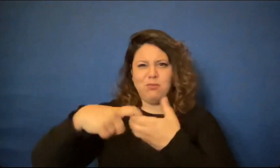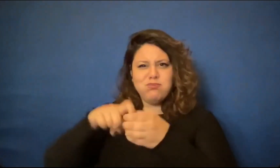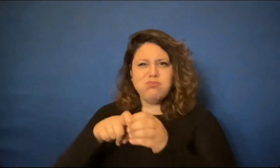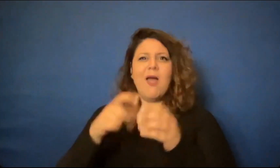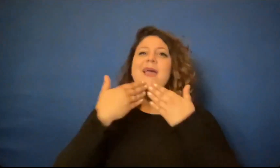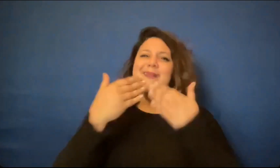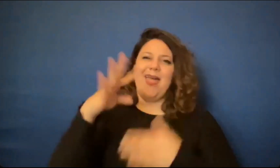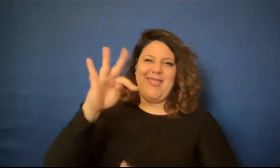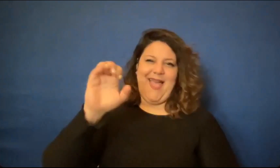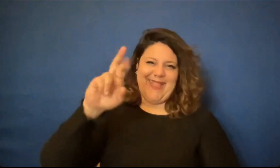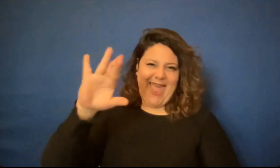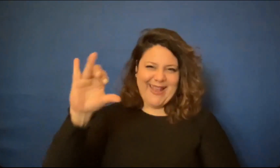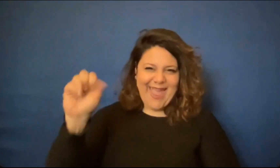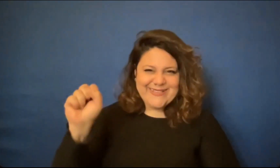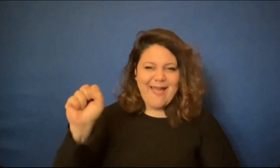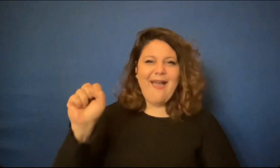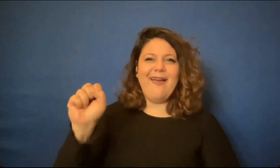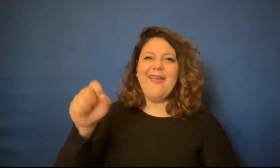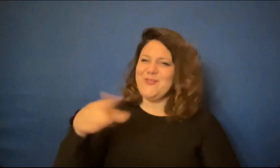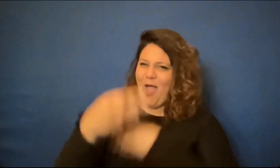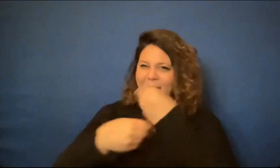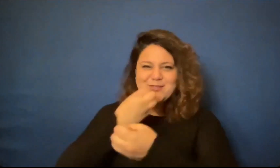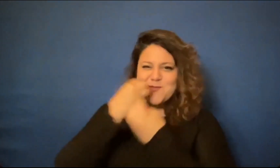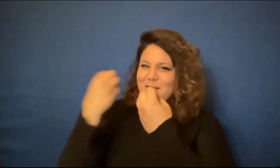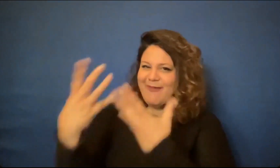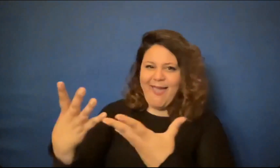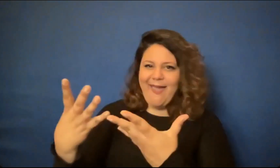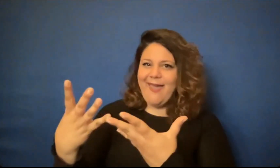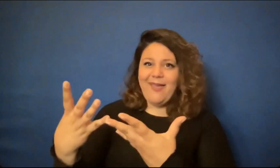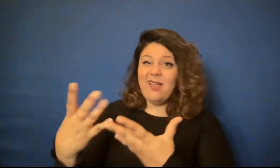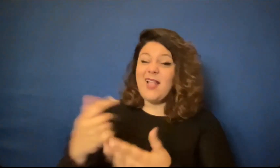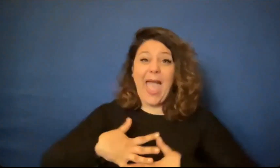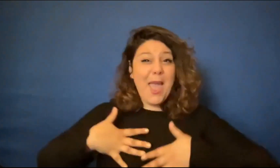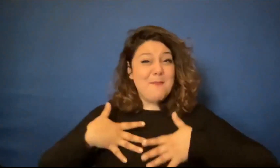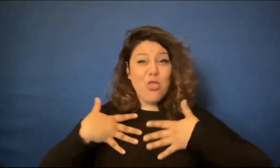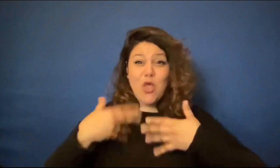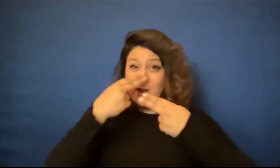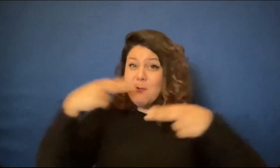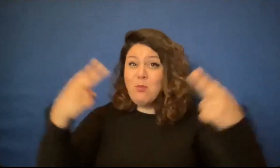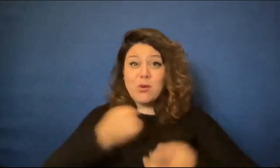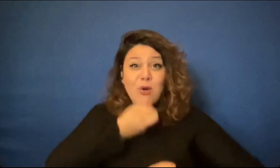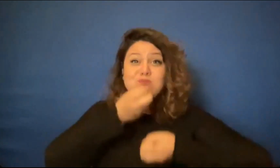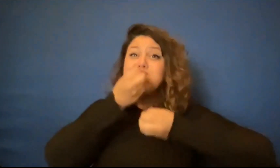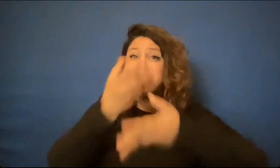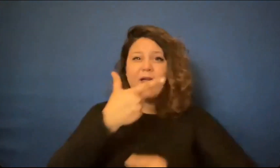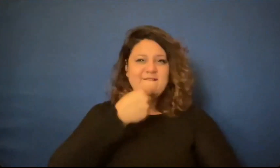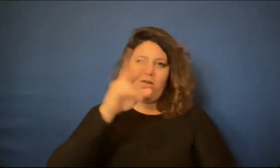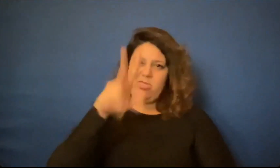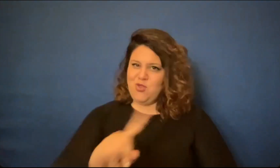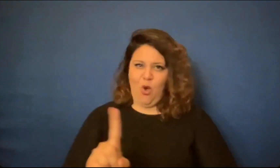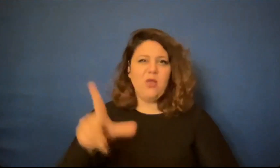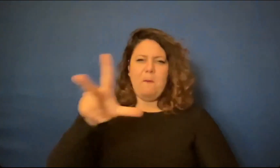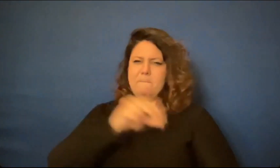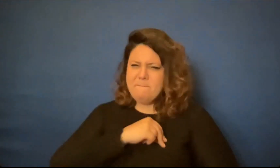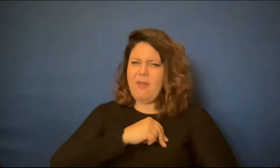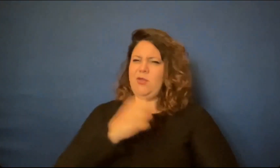a Teresa, que la ha hecho fantástico. Nunca es fácil hablar de las emociones y en público. Tiene un mérito tremendo.